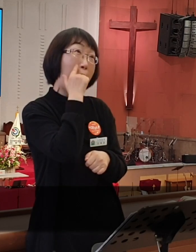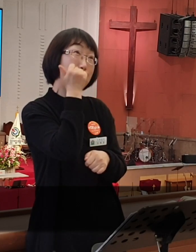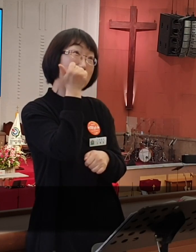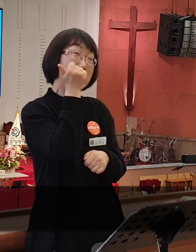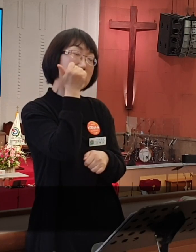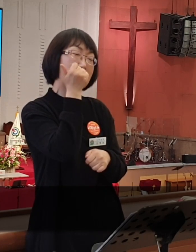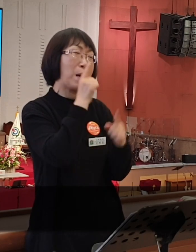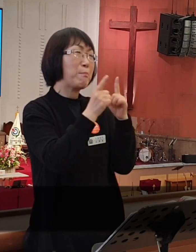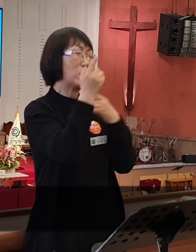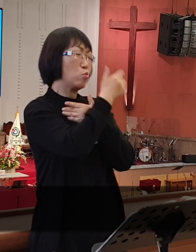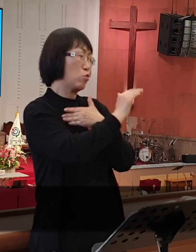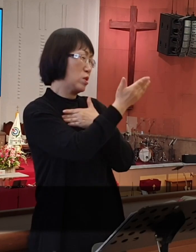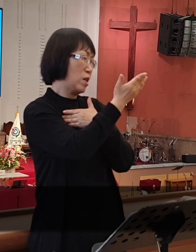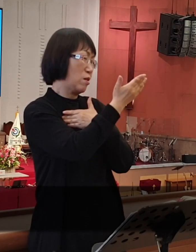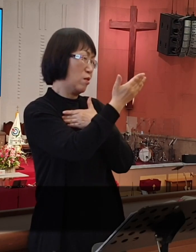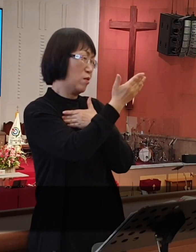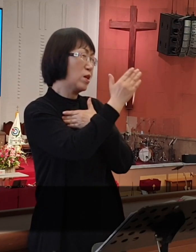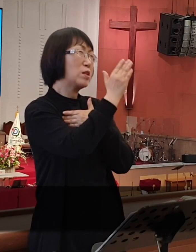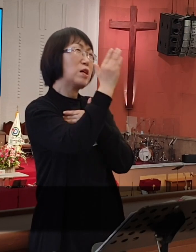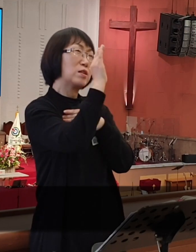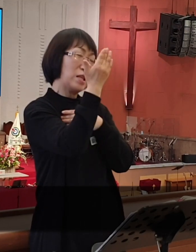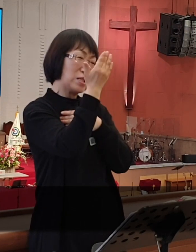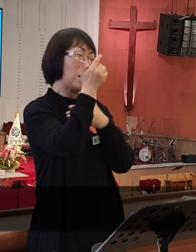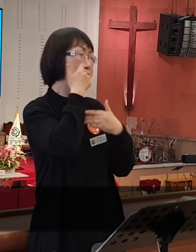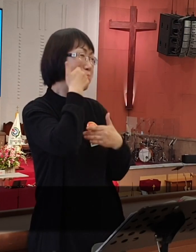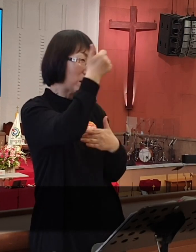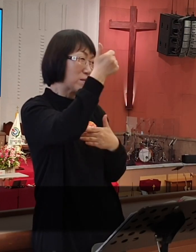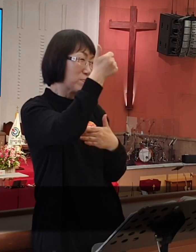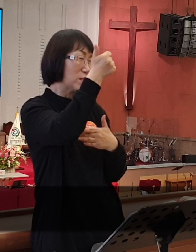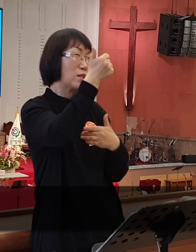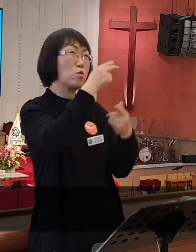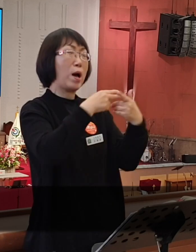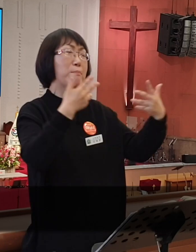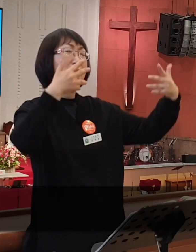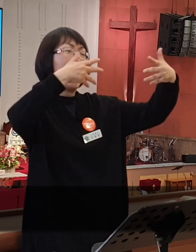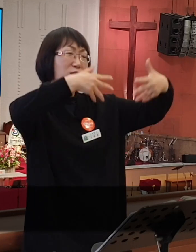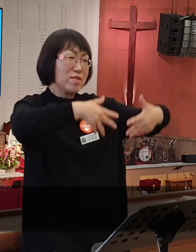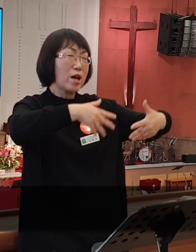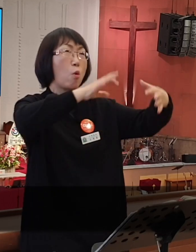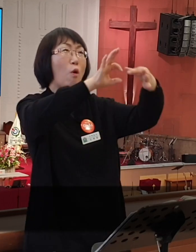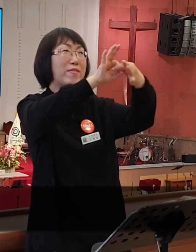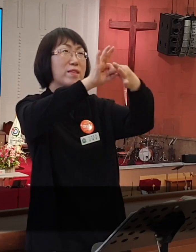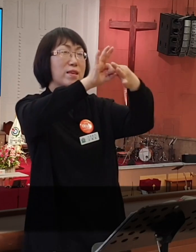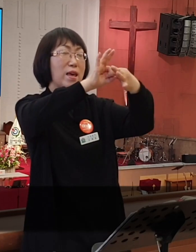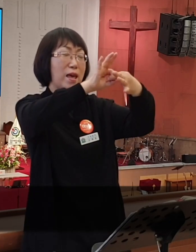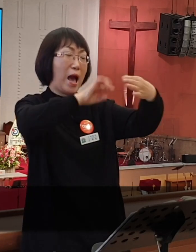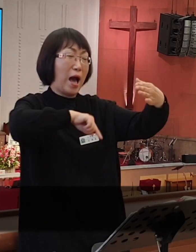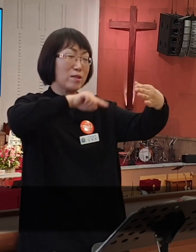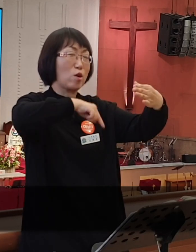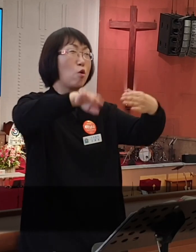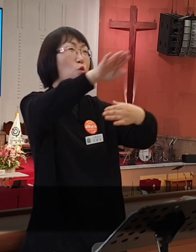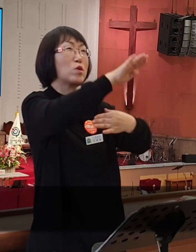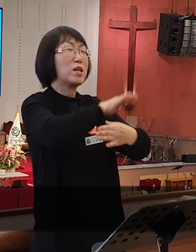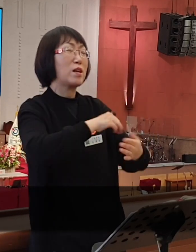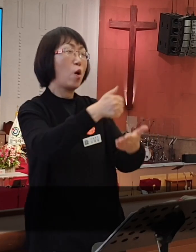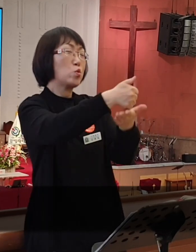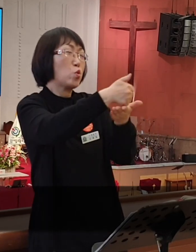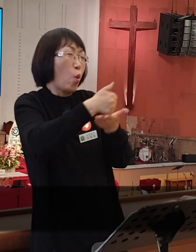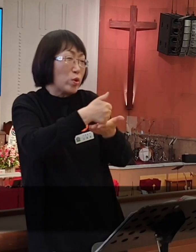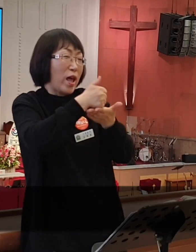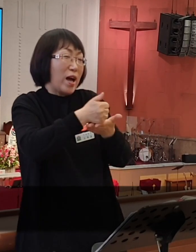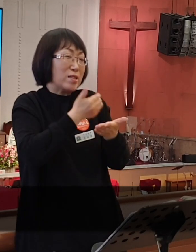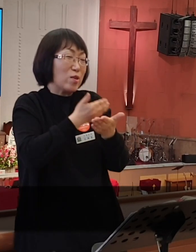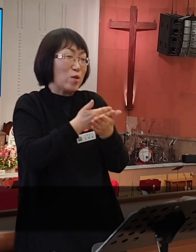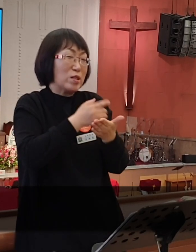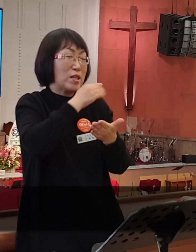여기 말씀이 육신이 되신 말씀이 그 아버지와 맺는 그 관계 안으로 우리를 초대하시고